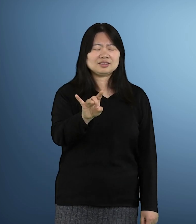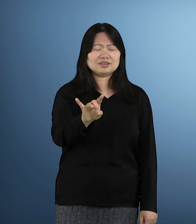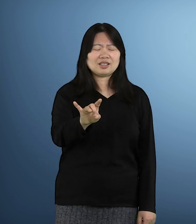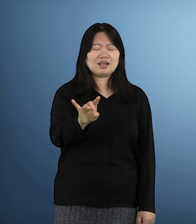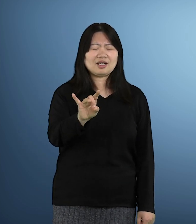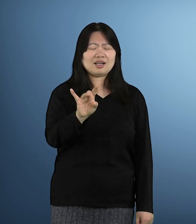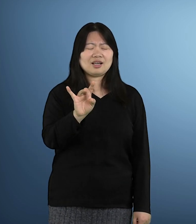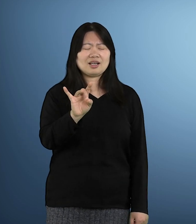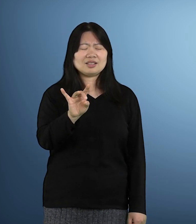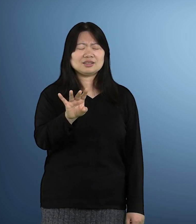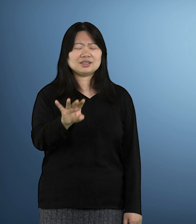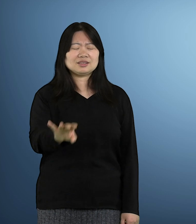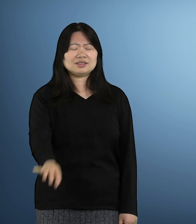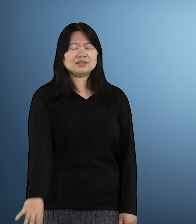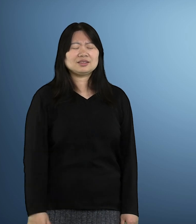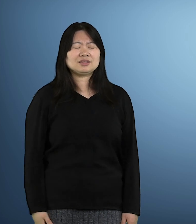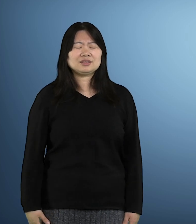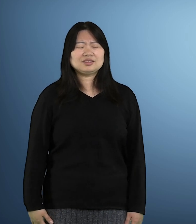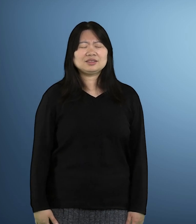한